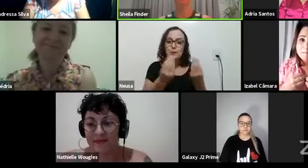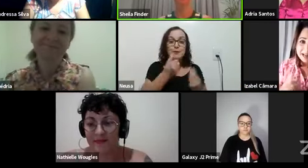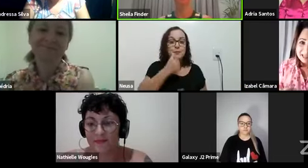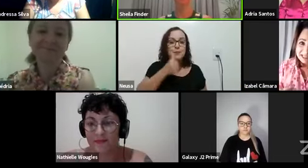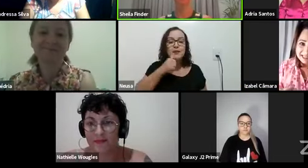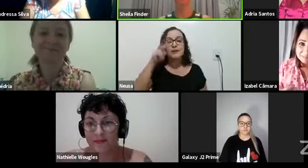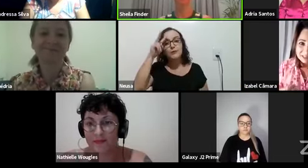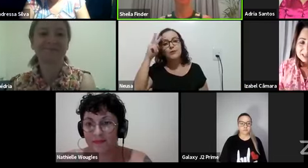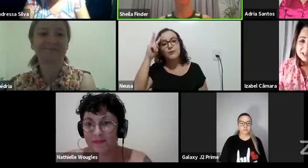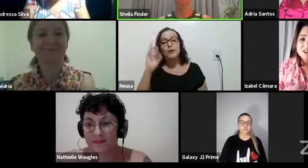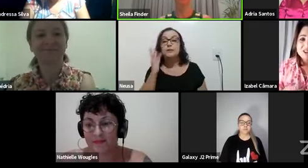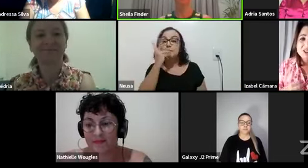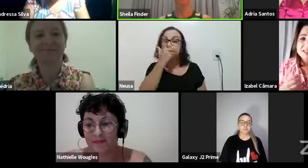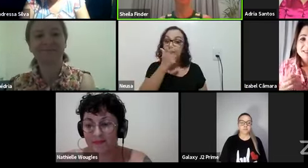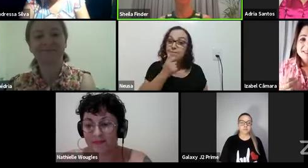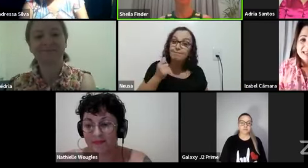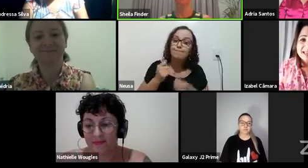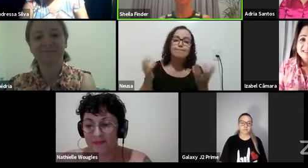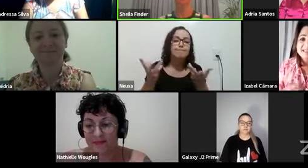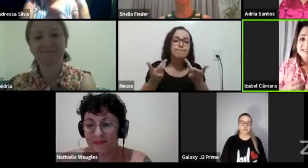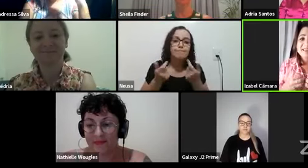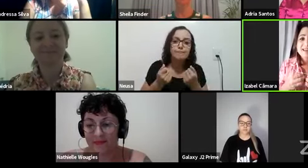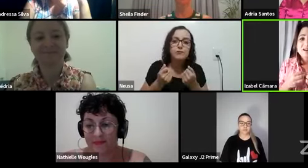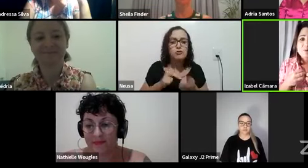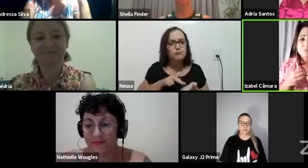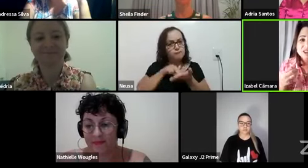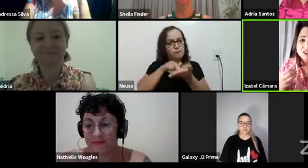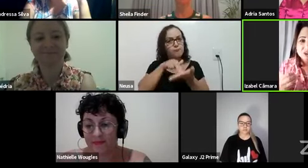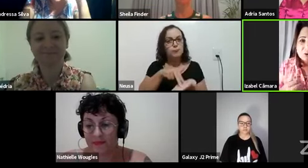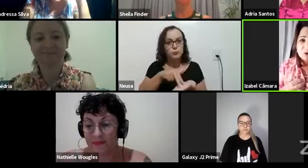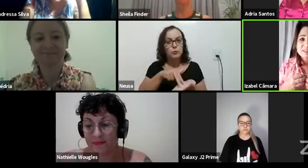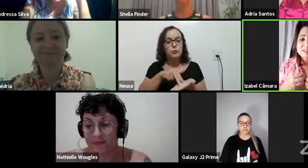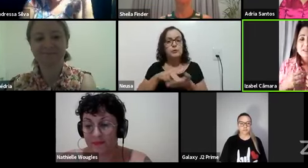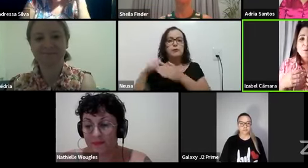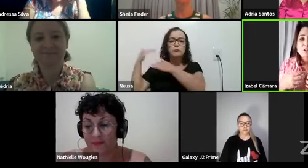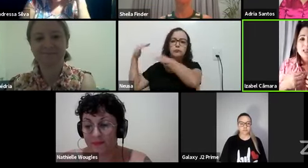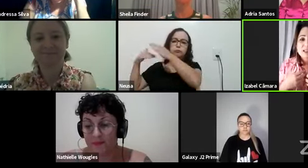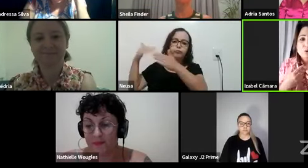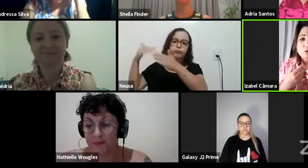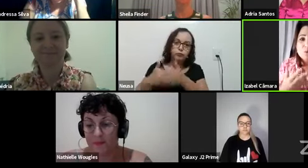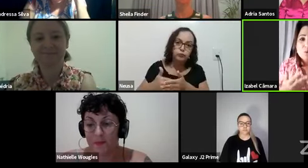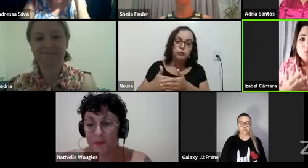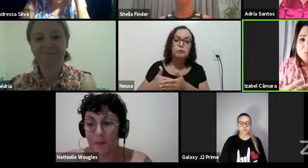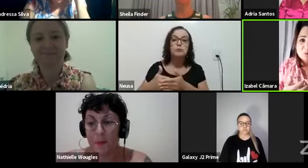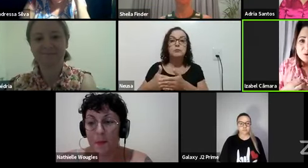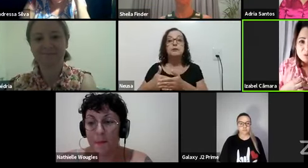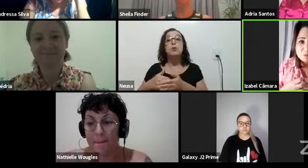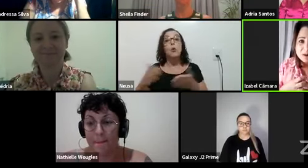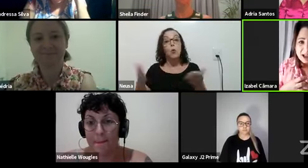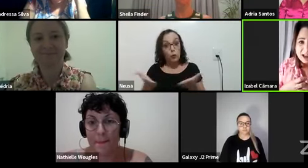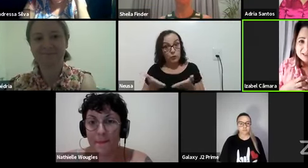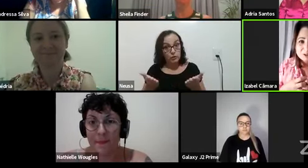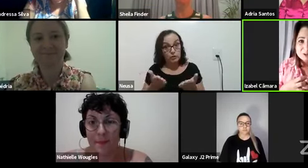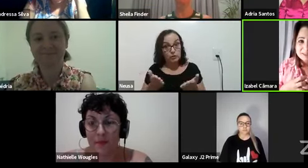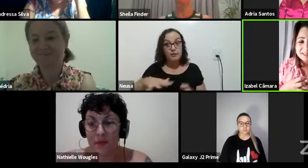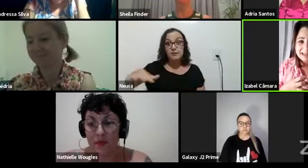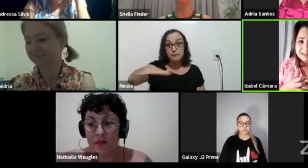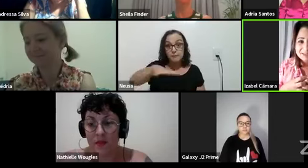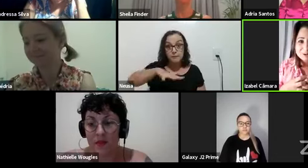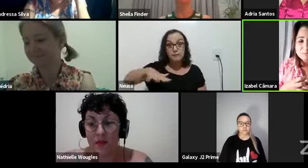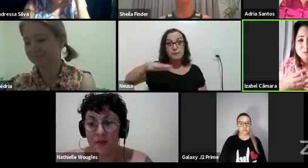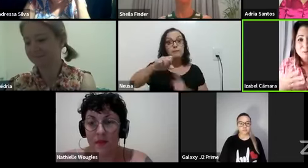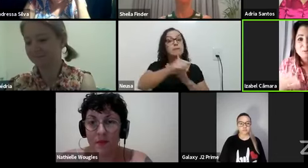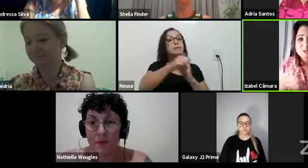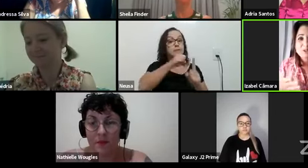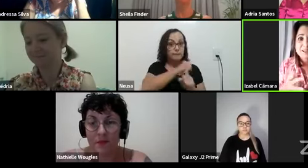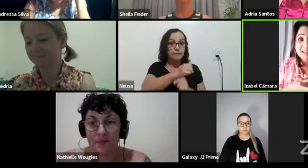histórias belíssimas de resistência, trajetórias, onde elas ocupam o lugar na